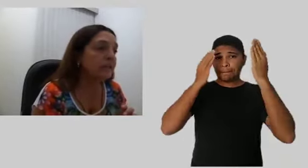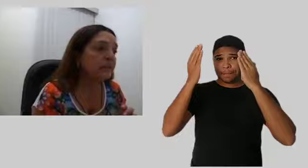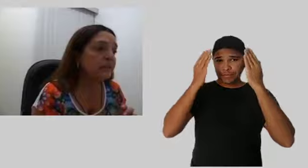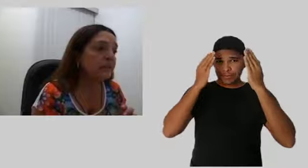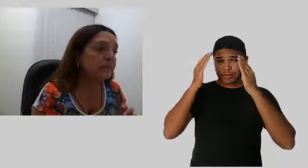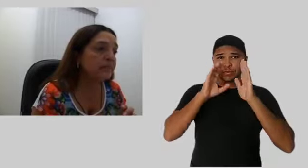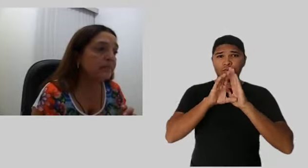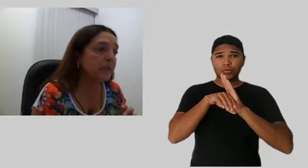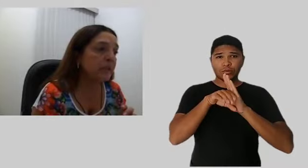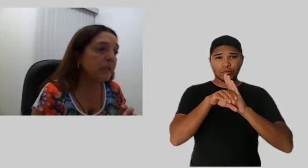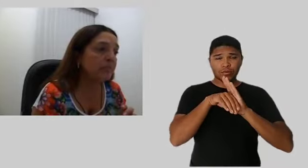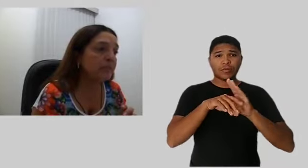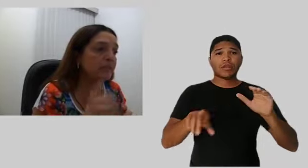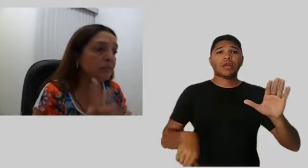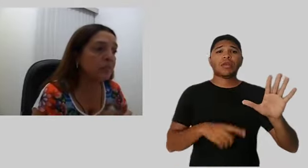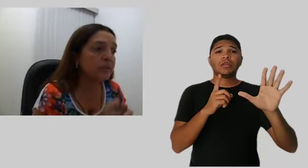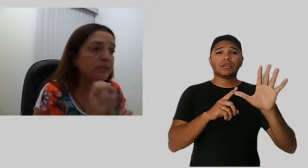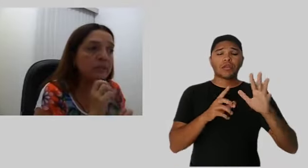cadeia,